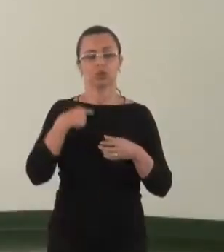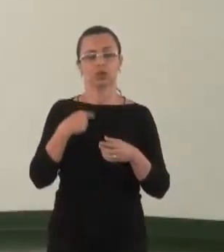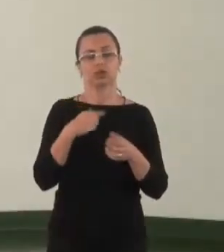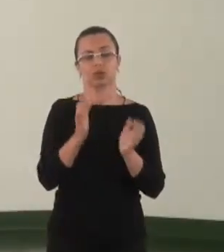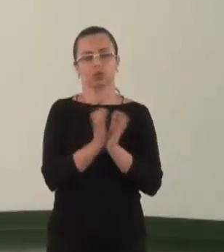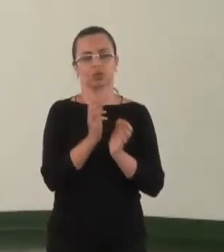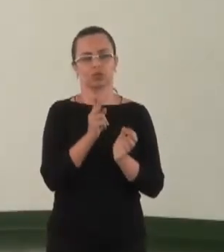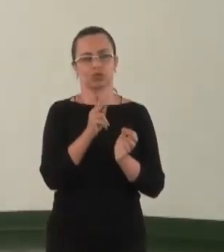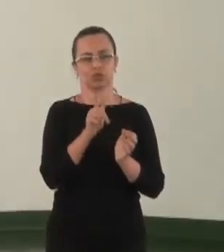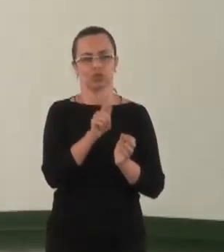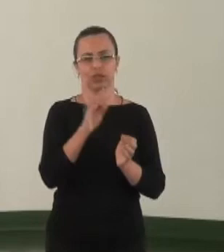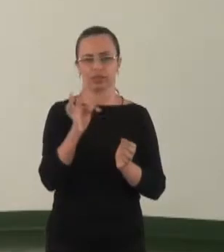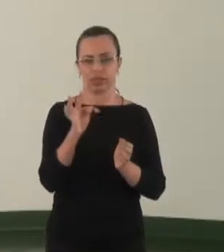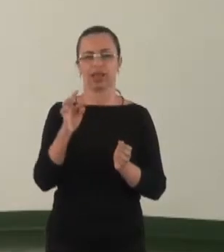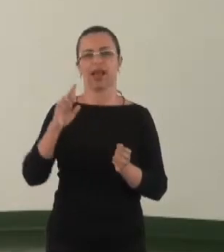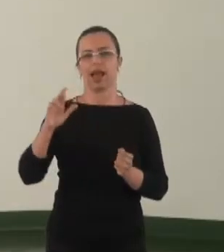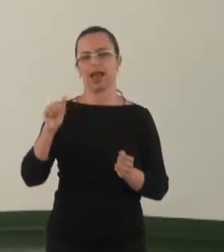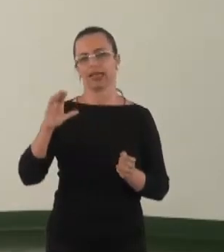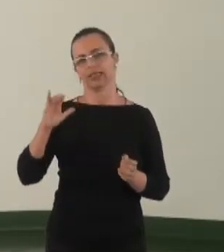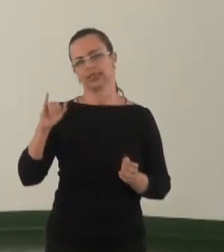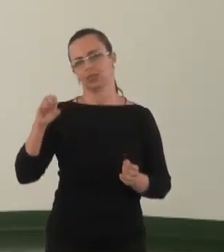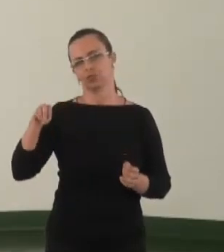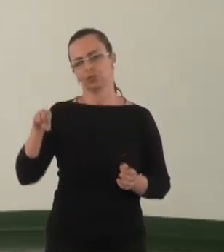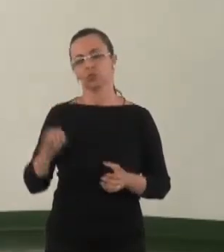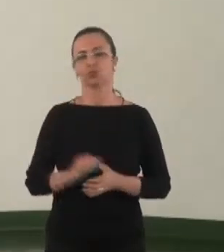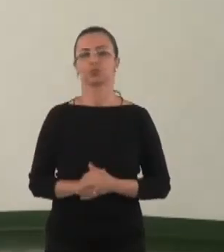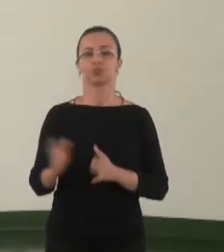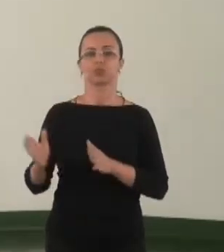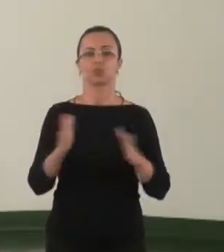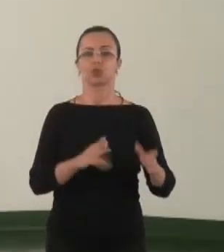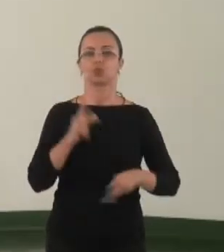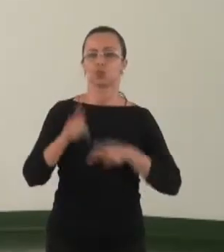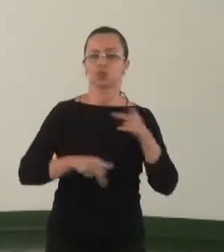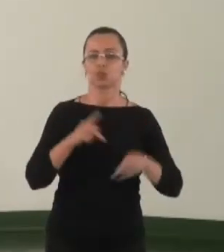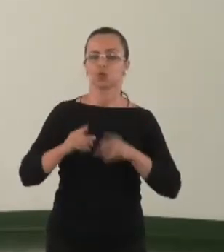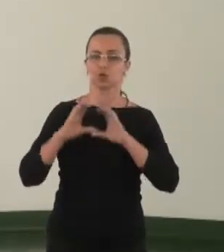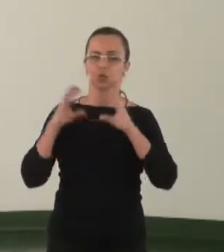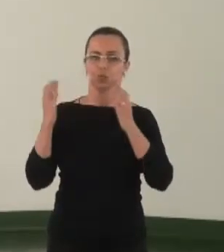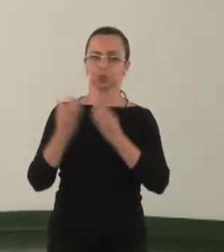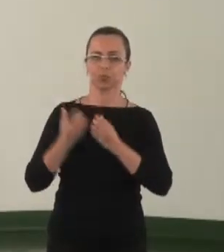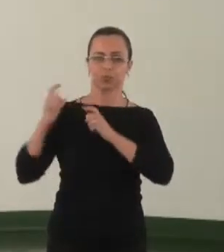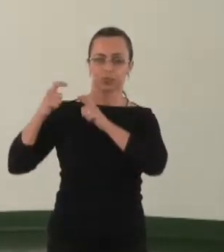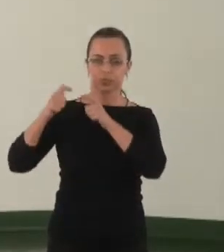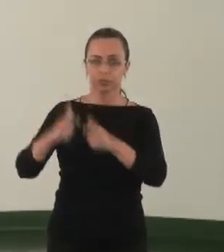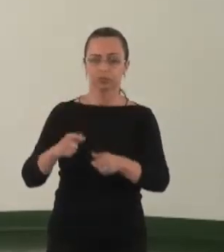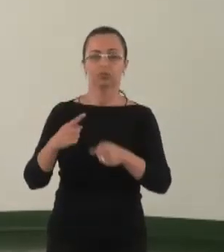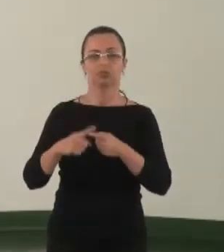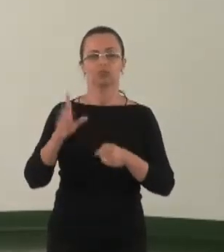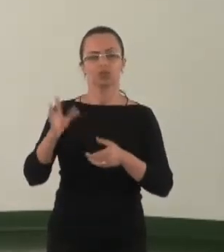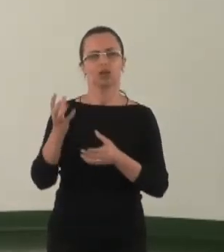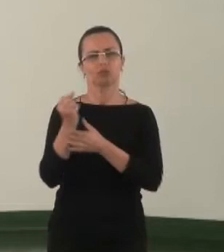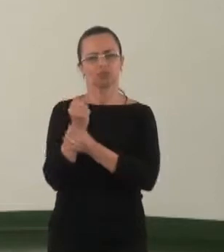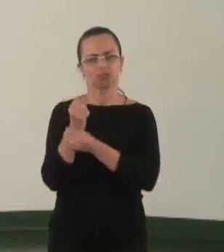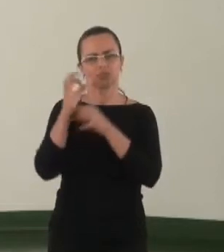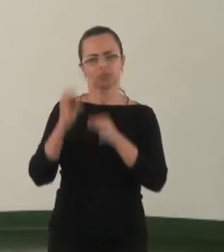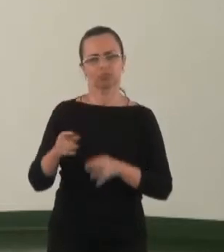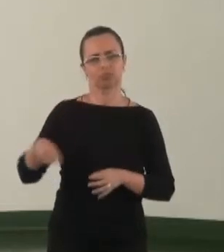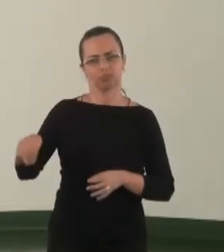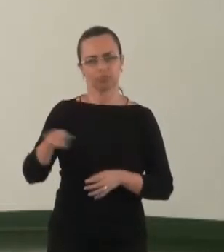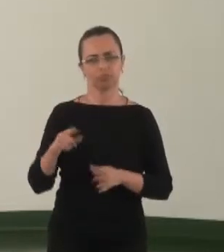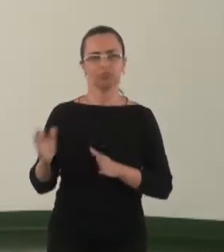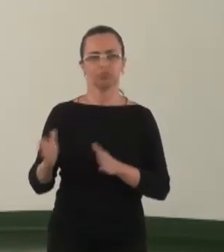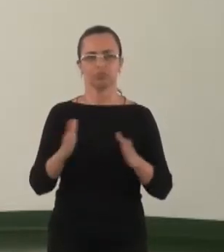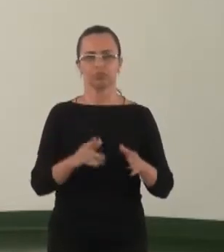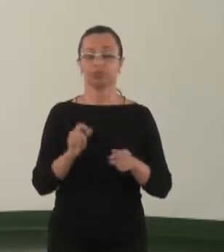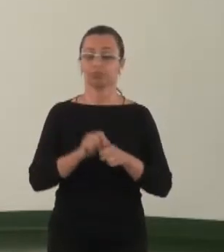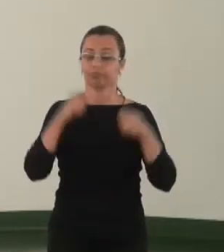racismo. Sobre os povos e comunidades tradicionais, garantir os direitos já conquistados por essas comunidades. Também se